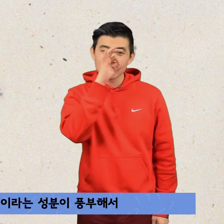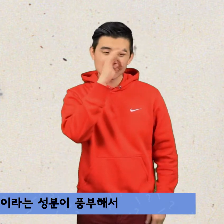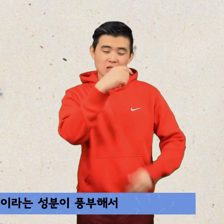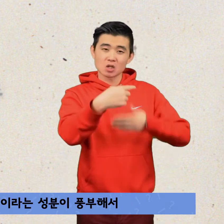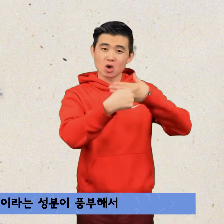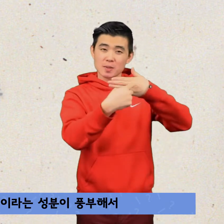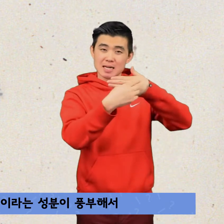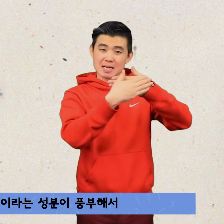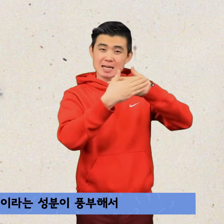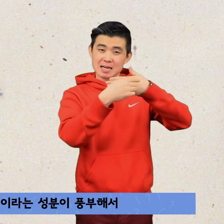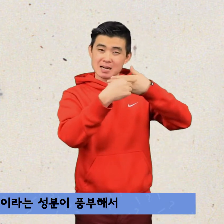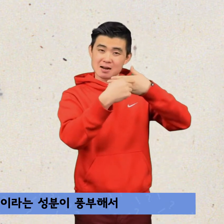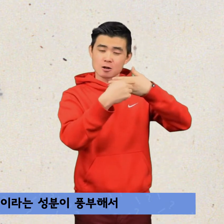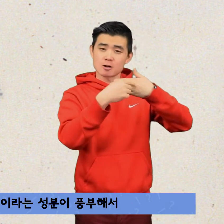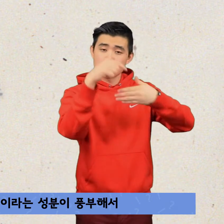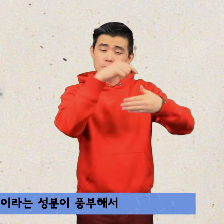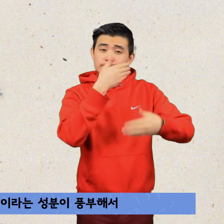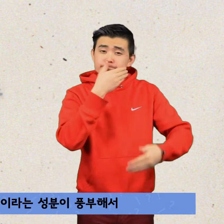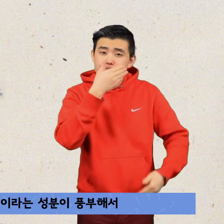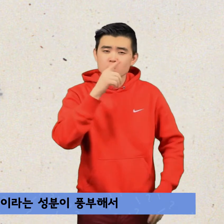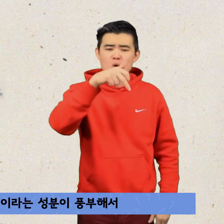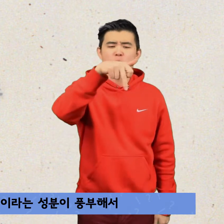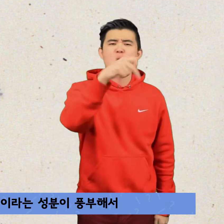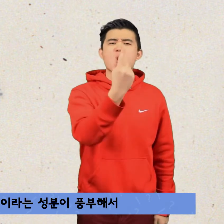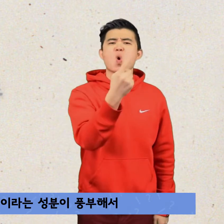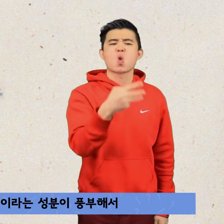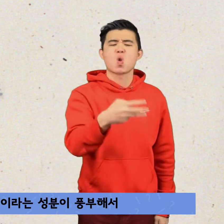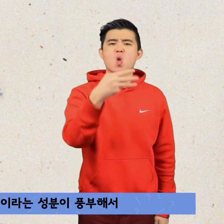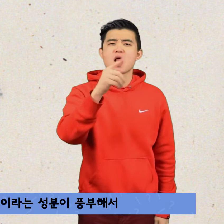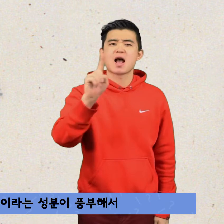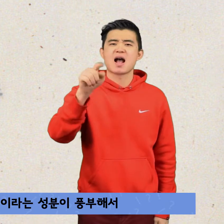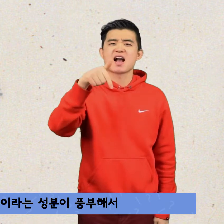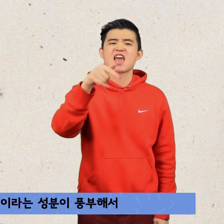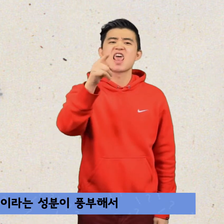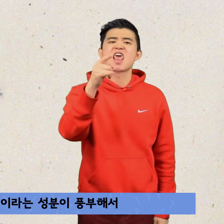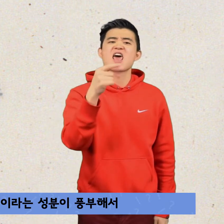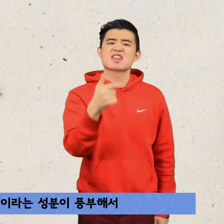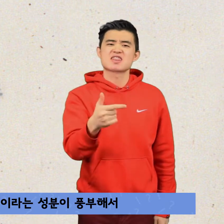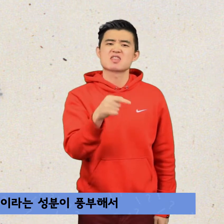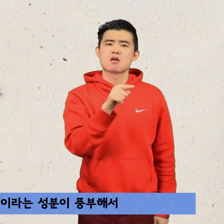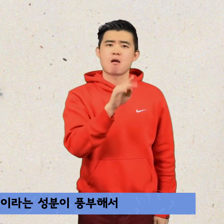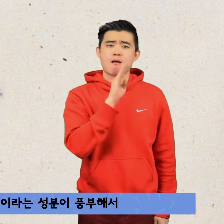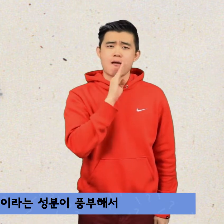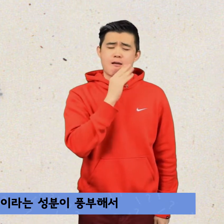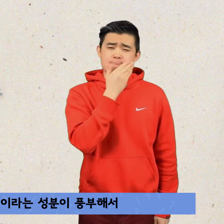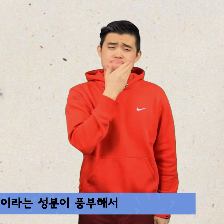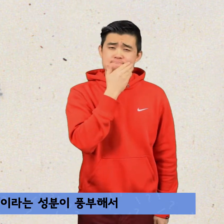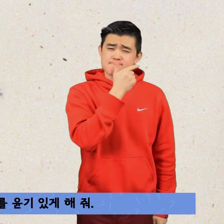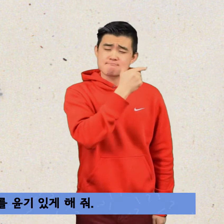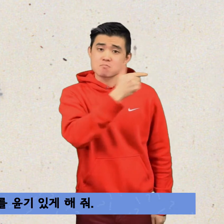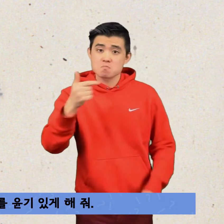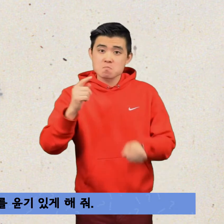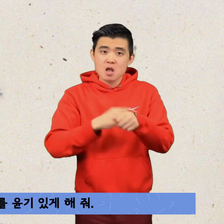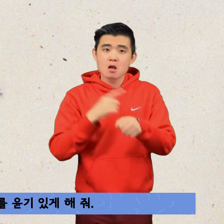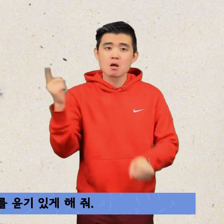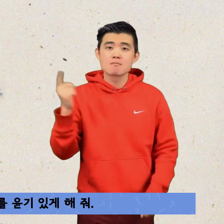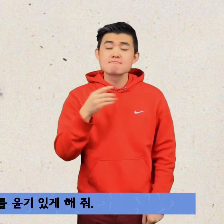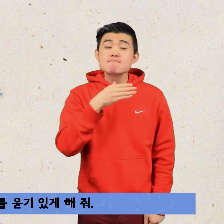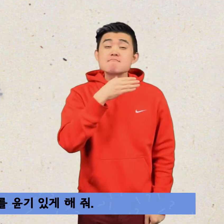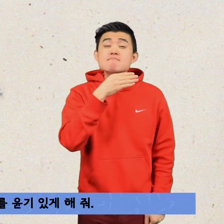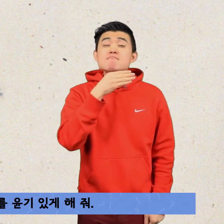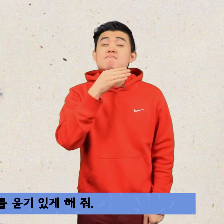돼지 껍질에는 콜라겐이라는 성분이 풍부해서 노화를